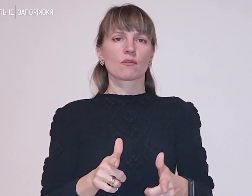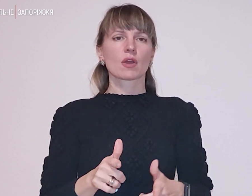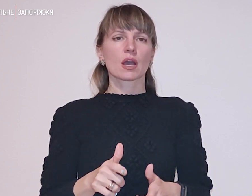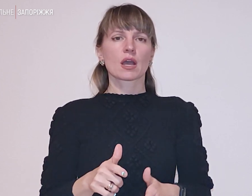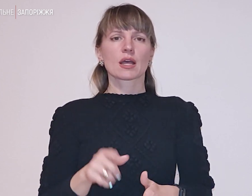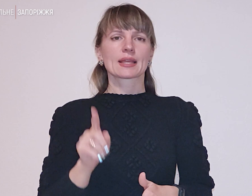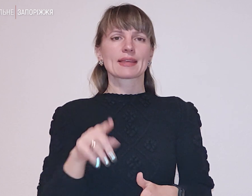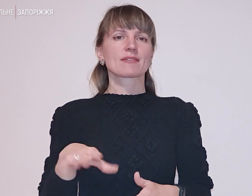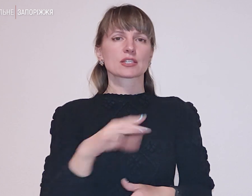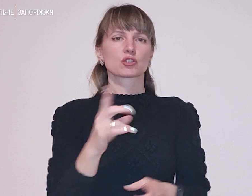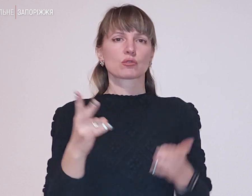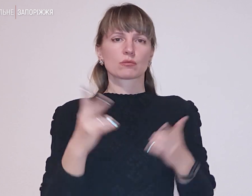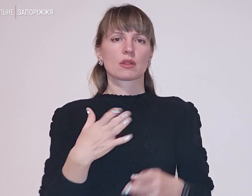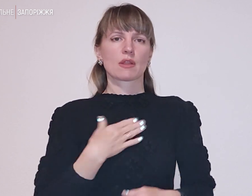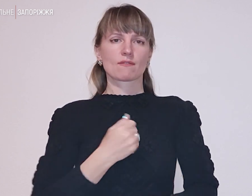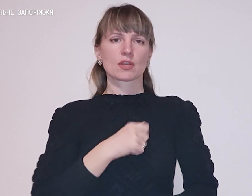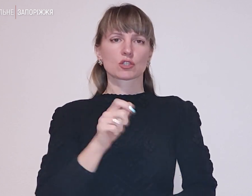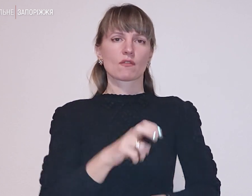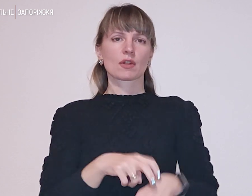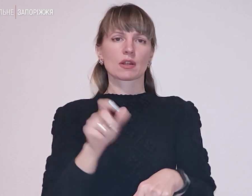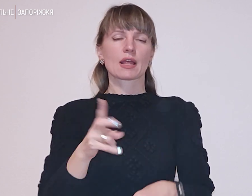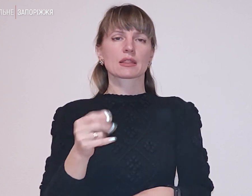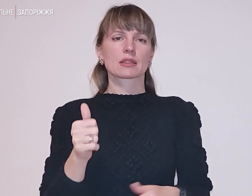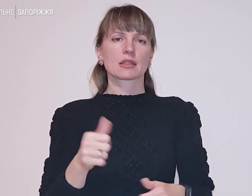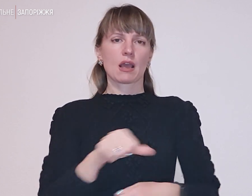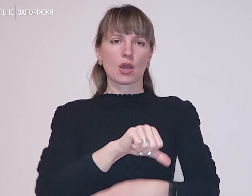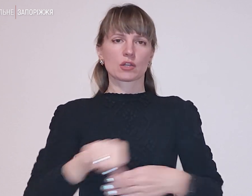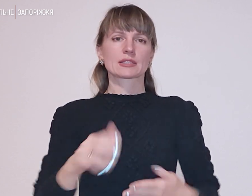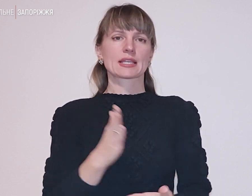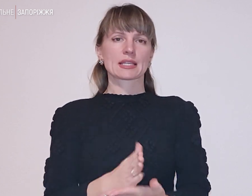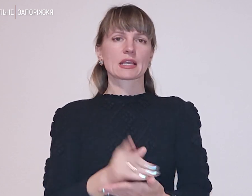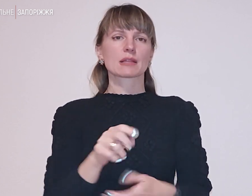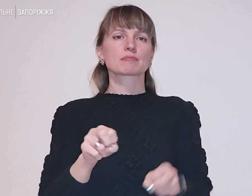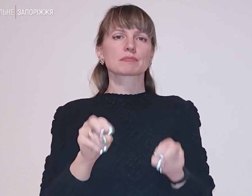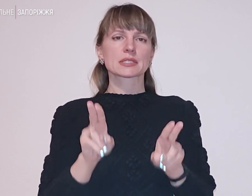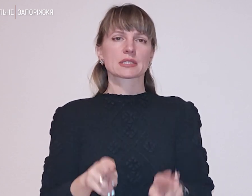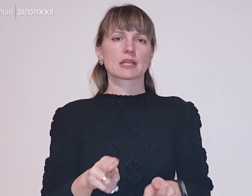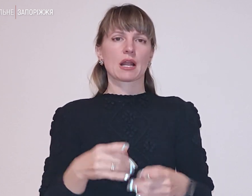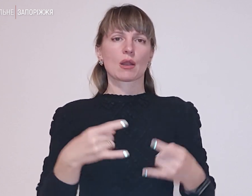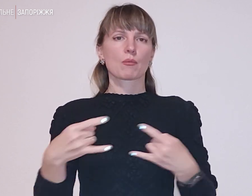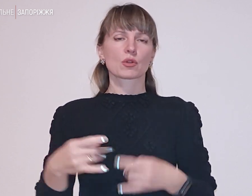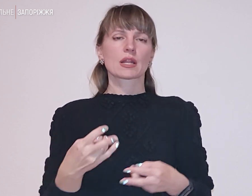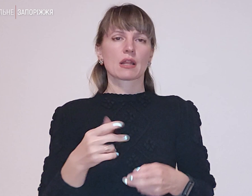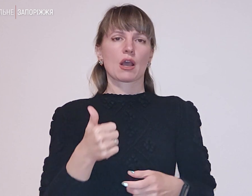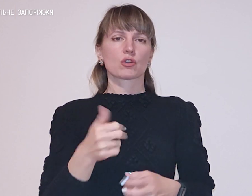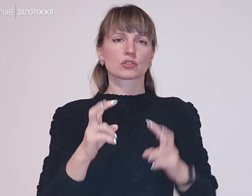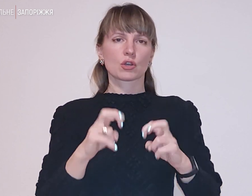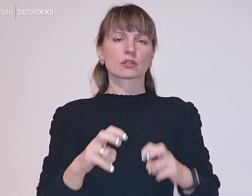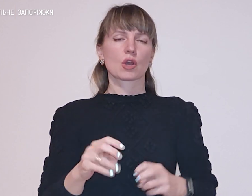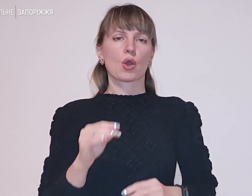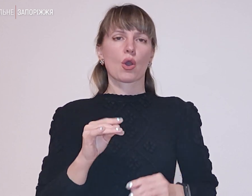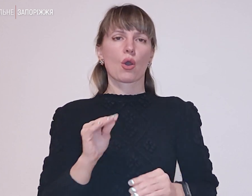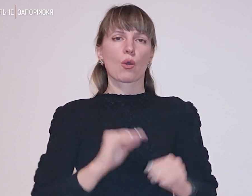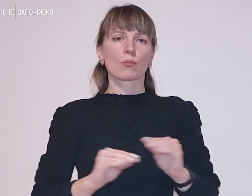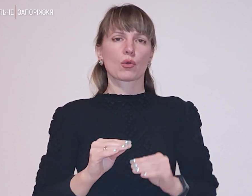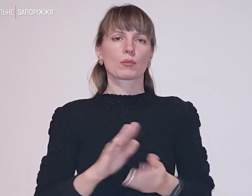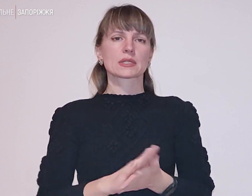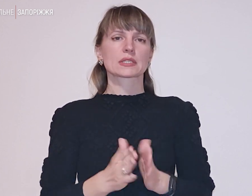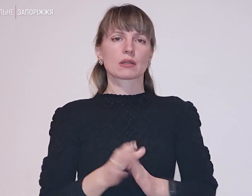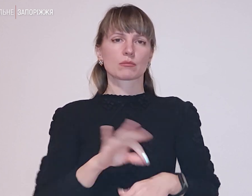Там все, що потрібно нашим військовим лікарям на передовій, є. Там є спеціальні монітори для якісної діагностичної обробки стану пацієнтів, 4